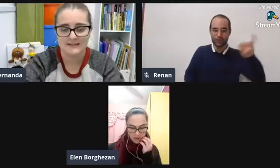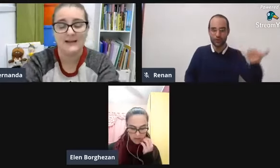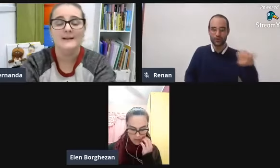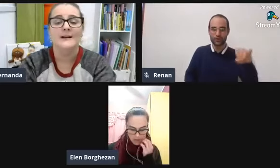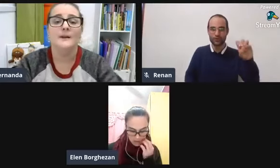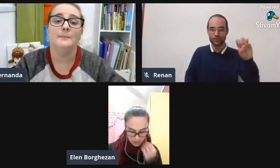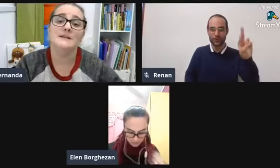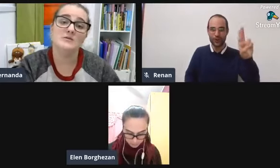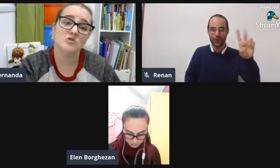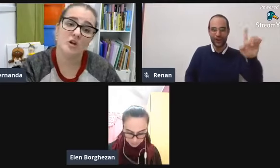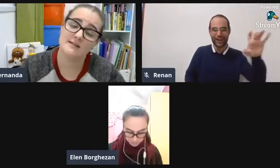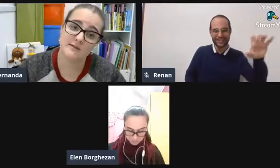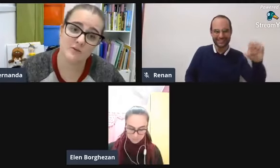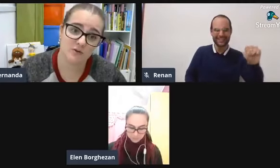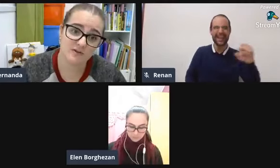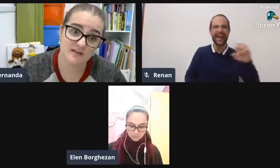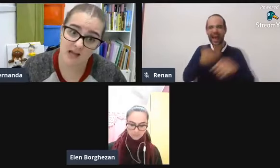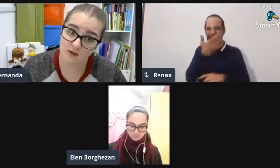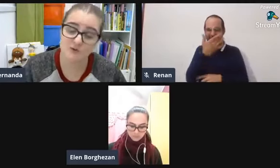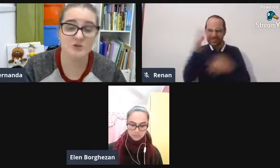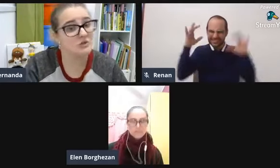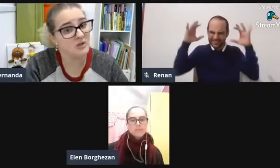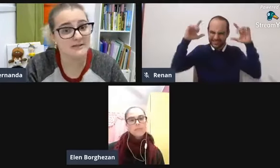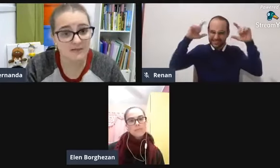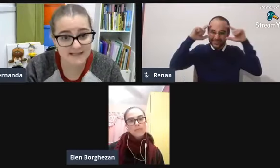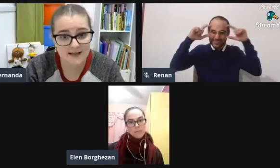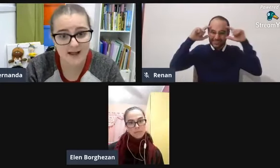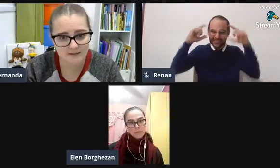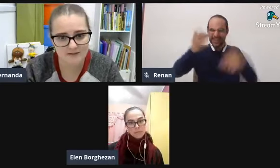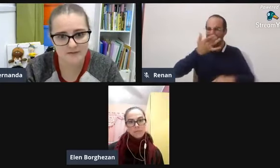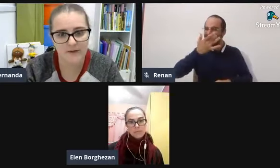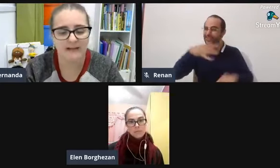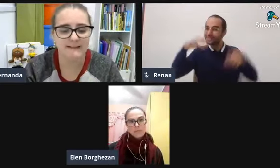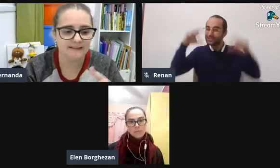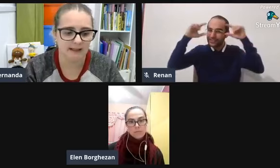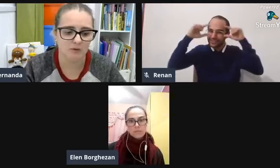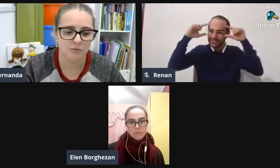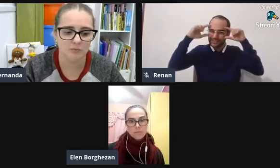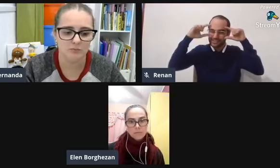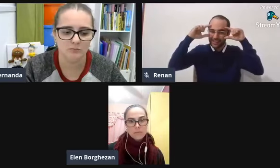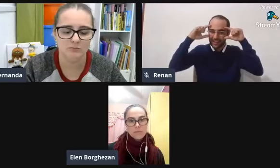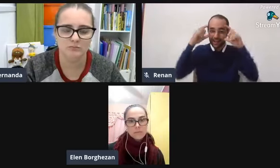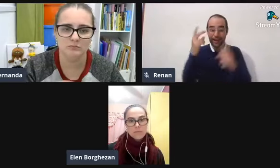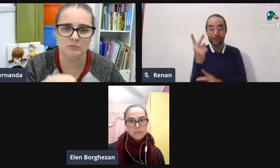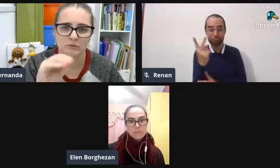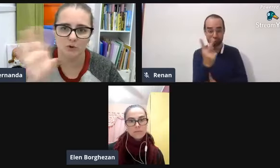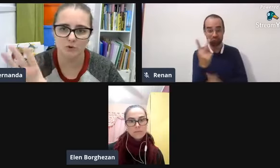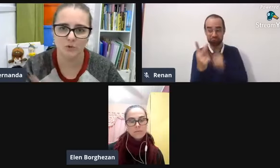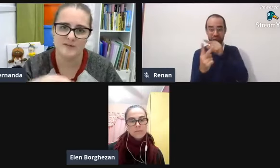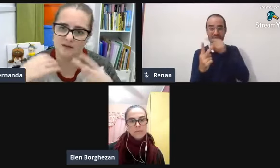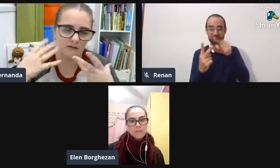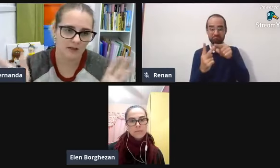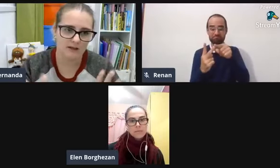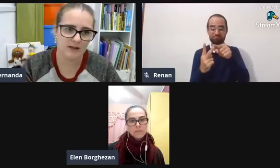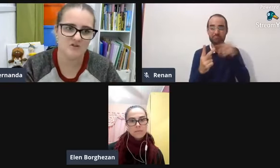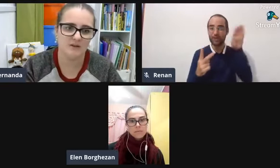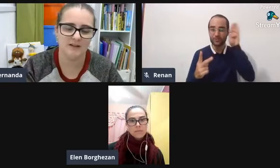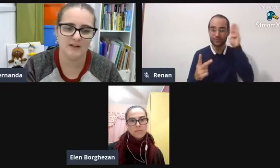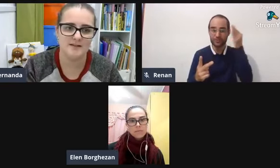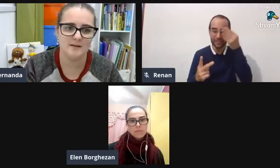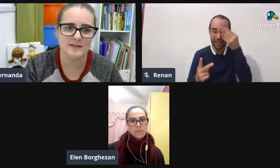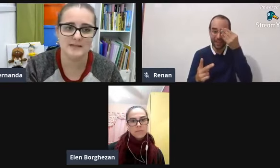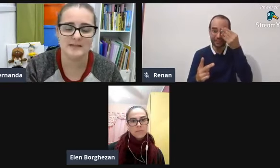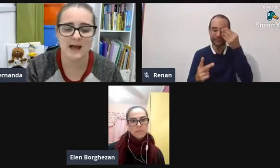em sinais, né? Mas os dois são surdos cegos e os dois são casados, né? Até tem no YouTube, se quem